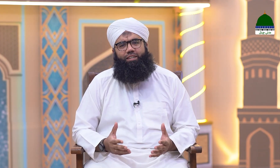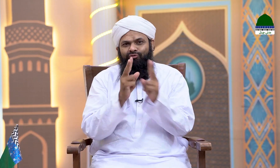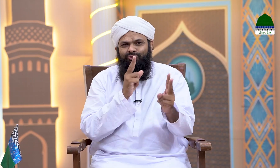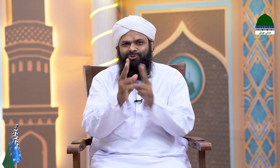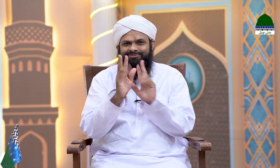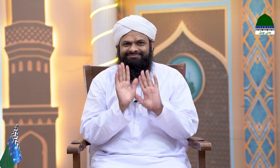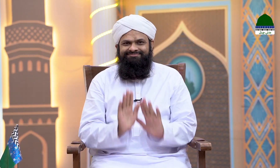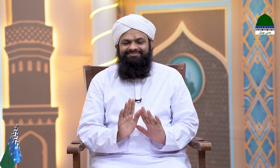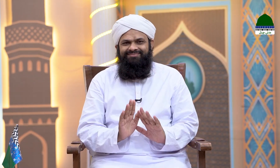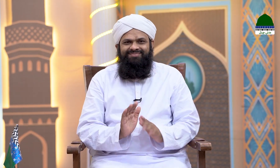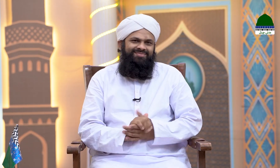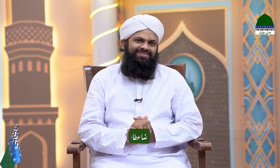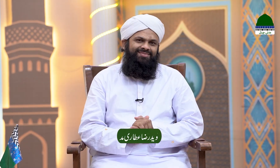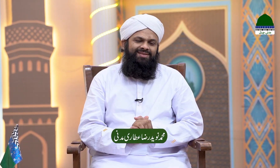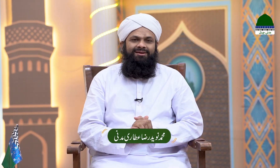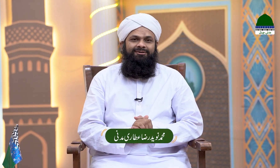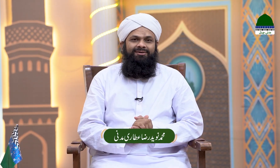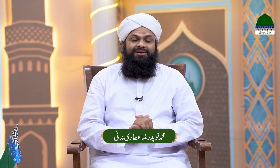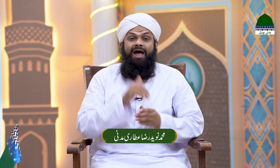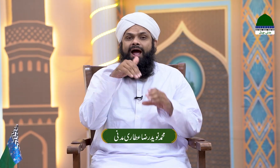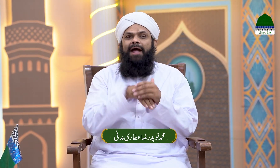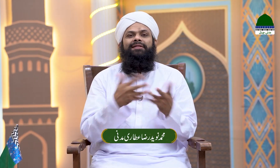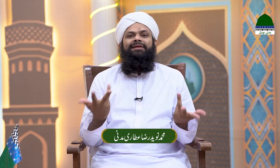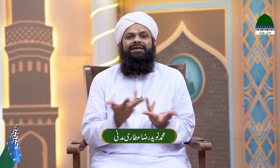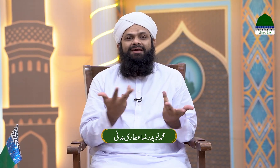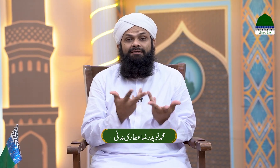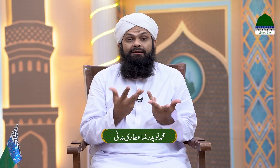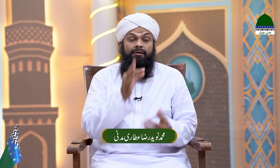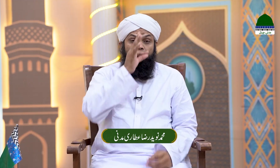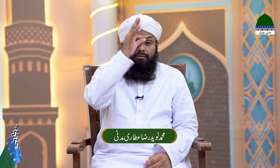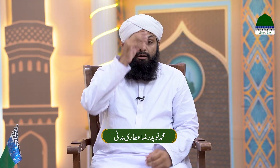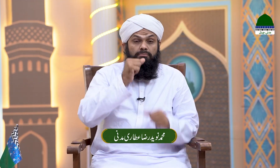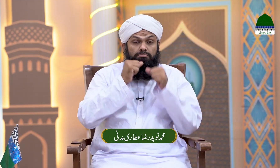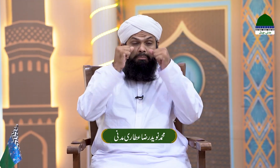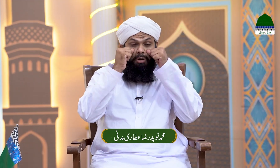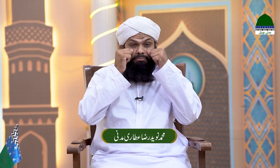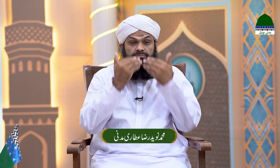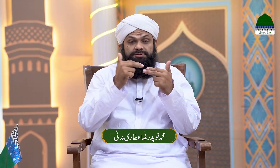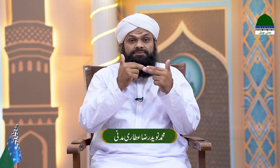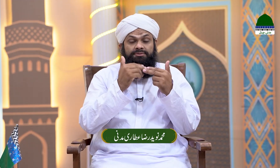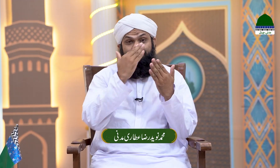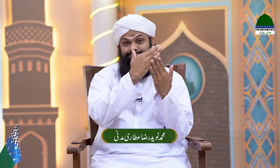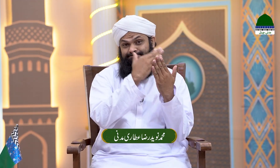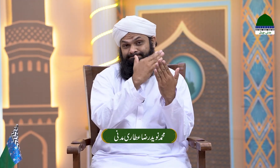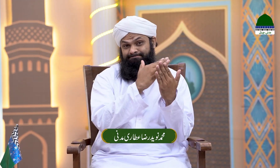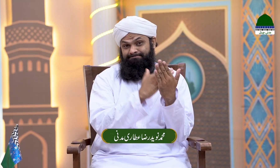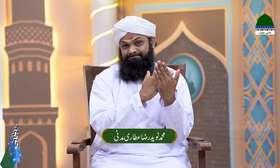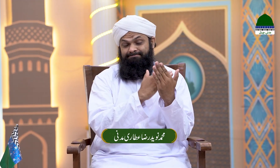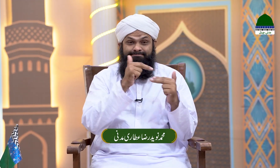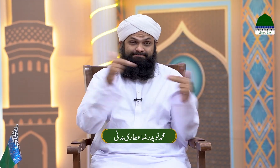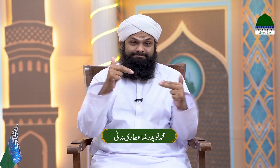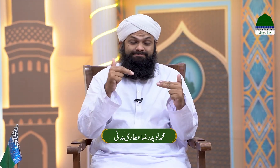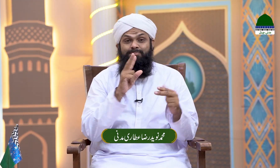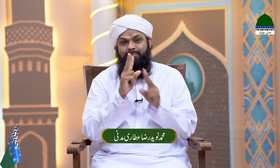یقیناً پروگرام کے نام سے ہی ظاہر ہے کہ نبی کریم صلی اللہ تعالی علیہ وآلہ وسلم کے حوالے سے ہمارے سلسلے میں گفتگو